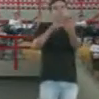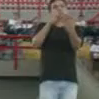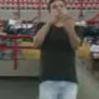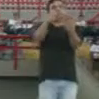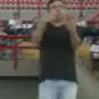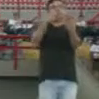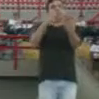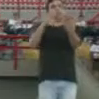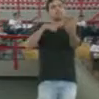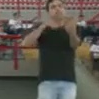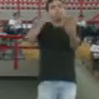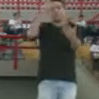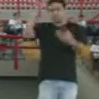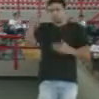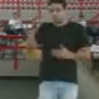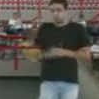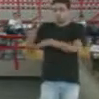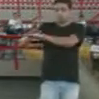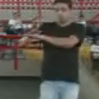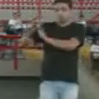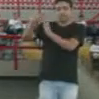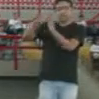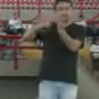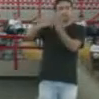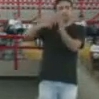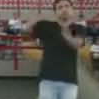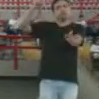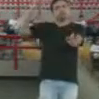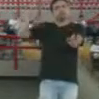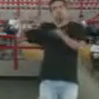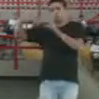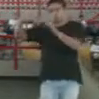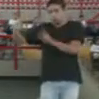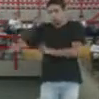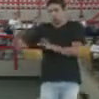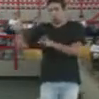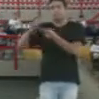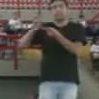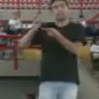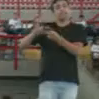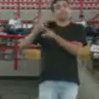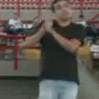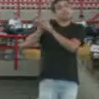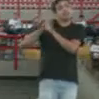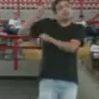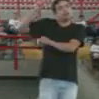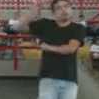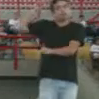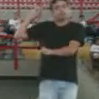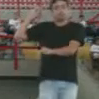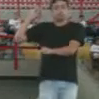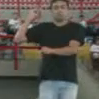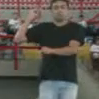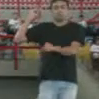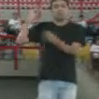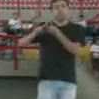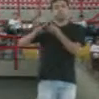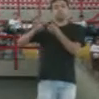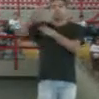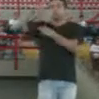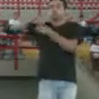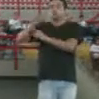aquilo foi escrito por alguém em determinado lugar, em determinado momento, em